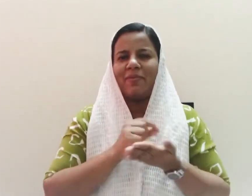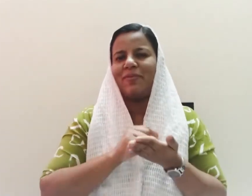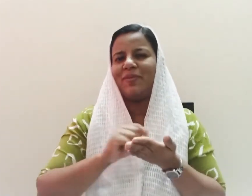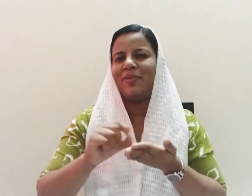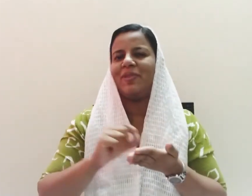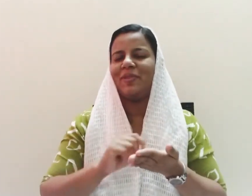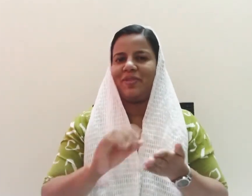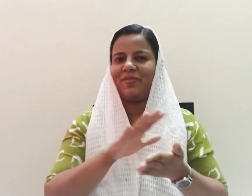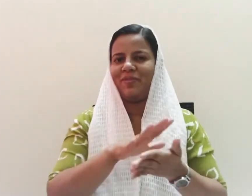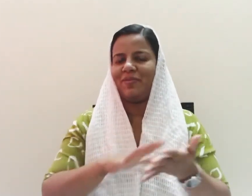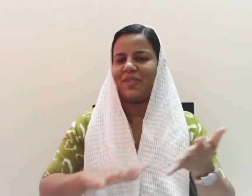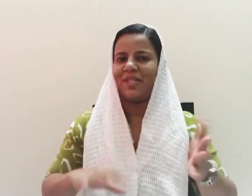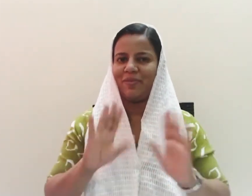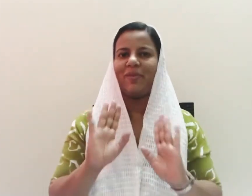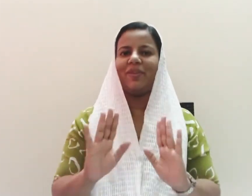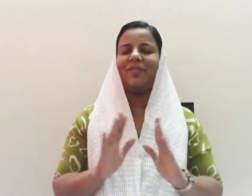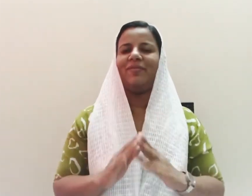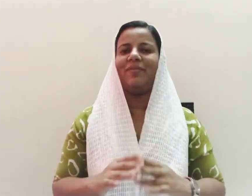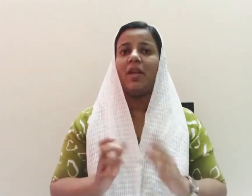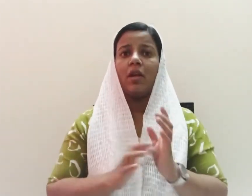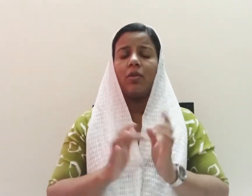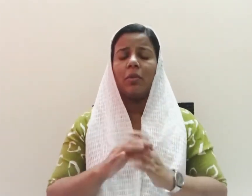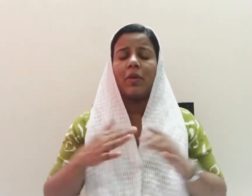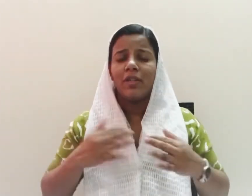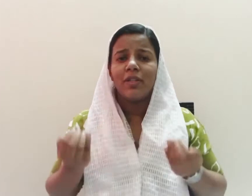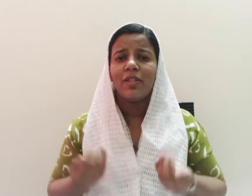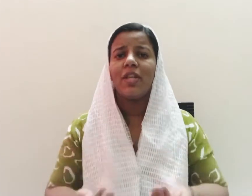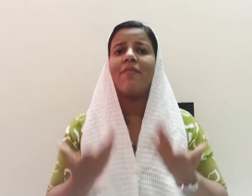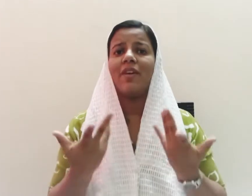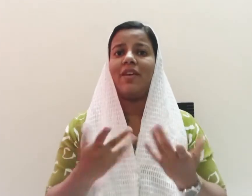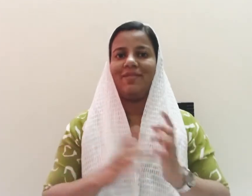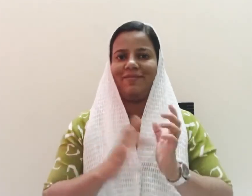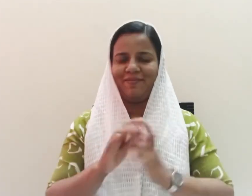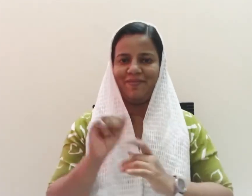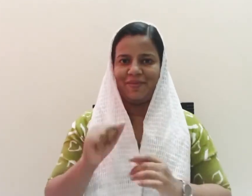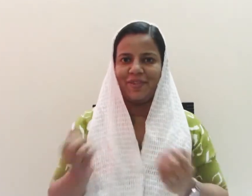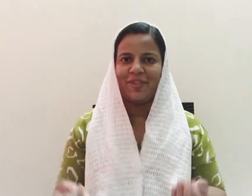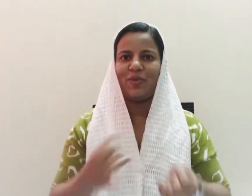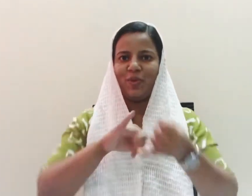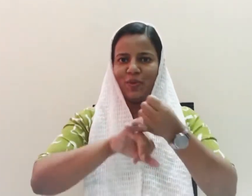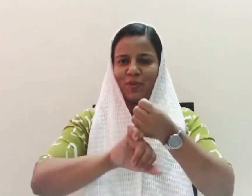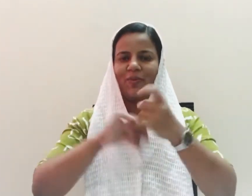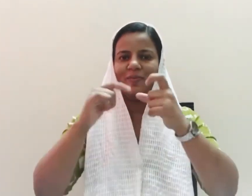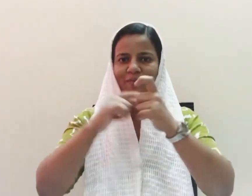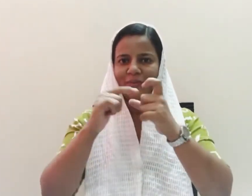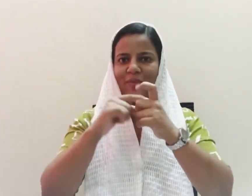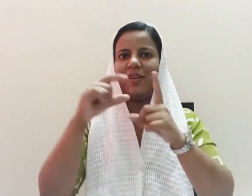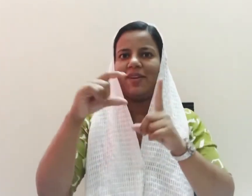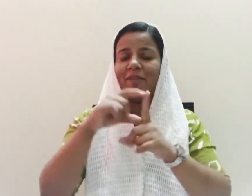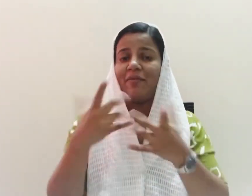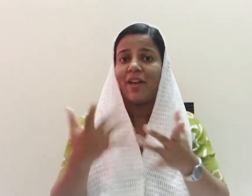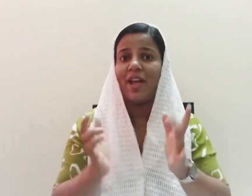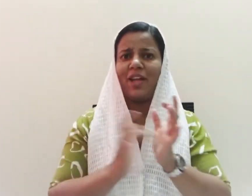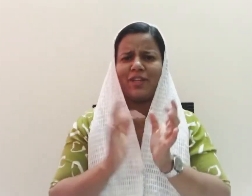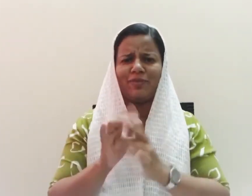ദൈവസ്നേഹത്തെക്കുറിച്ചും കർത്താവിൽ നിന്ന് നമ്മൾ ജനിച്ചതാണെന്നും ദൈവത്തിൻ്റെ വിത്ത് നമ്മളിലിരിക്കുന്നു, അതുകൊണ്ട് നമുക്ക് പാപം ചെയ്യാൻ കഴിയുന്നത്,